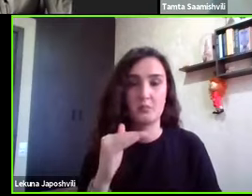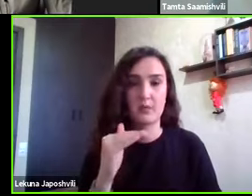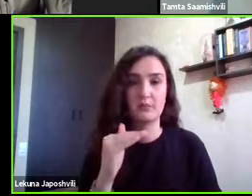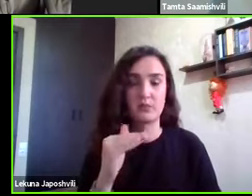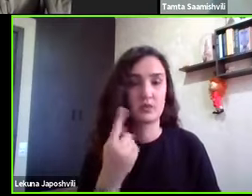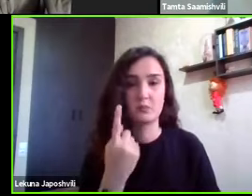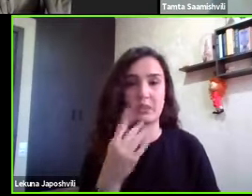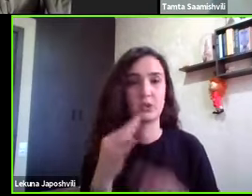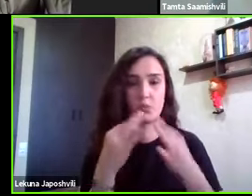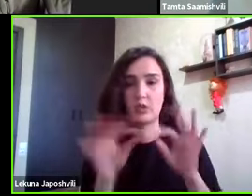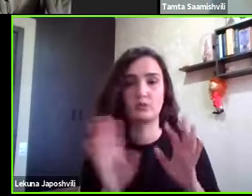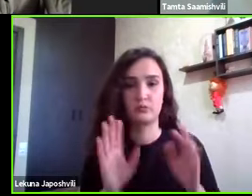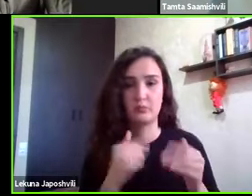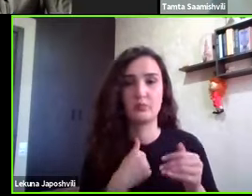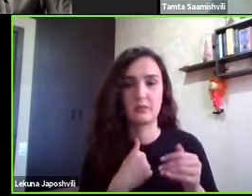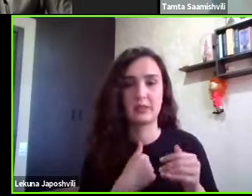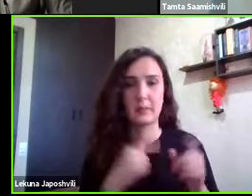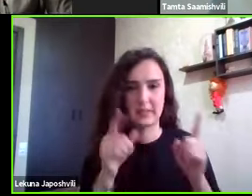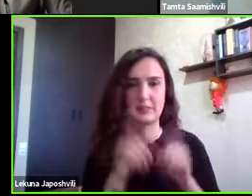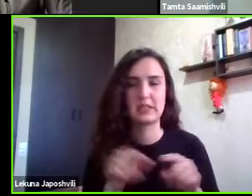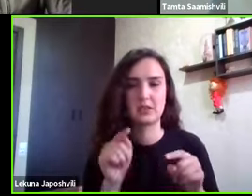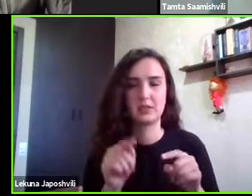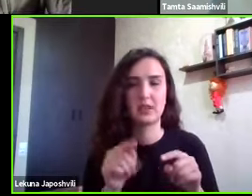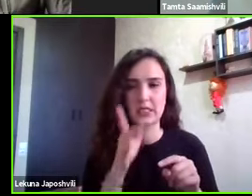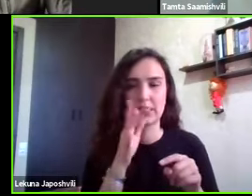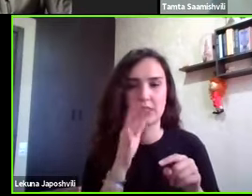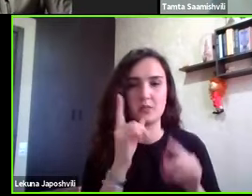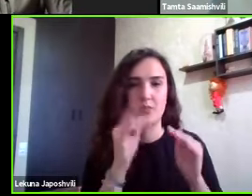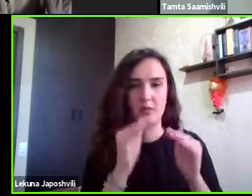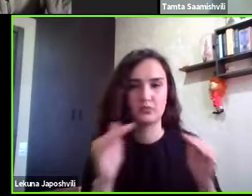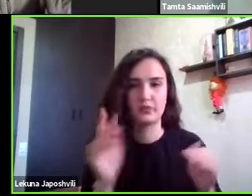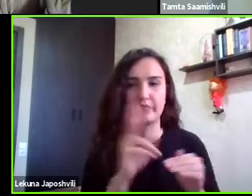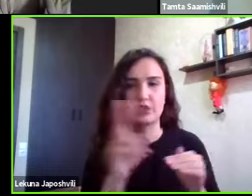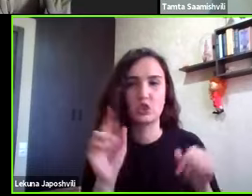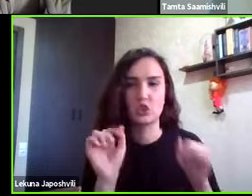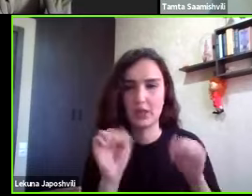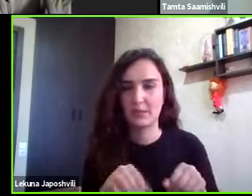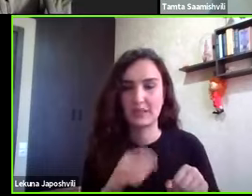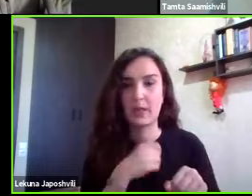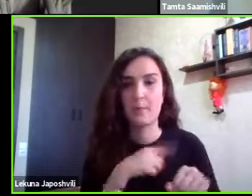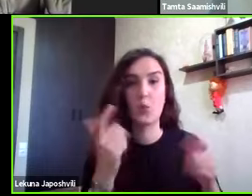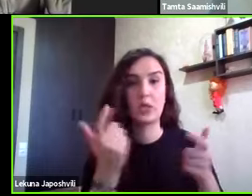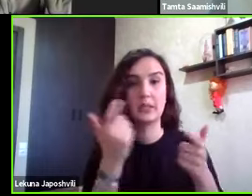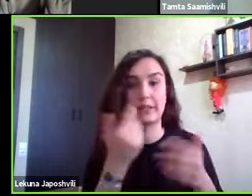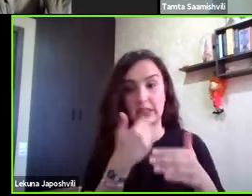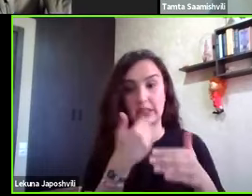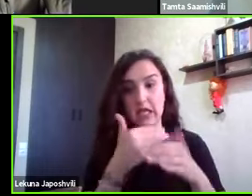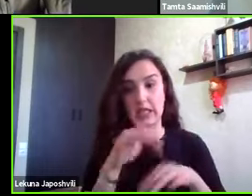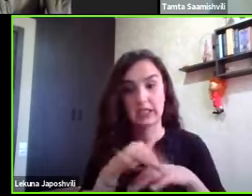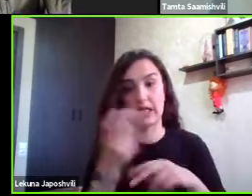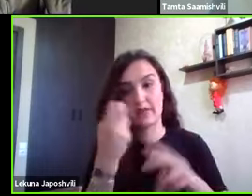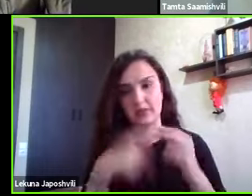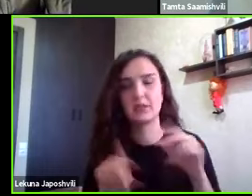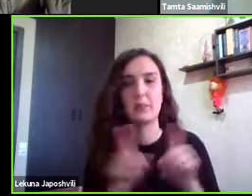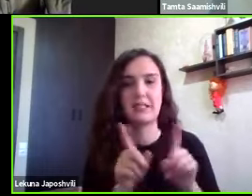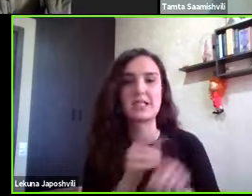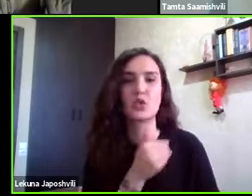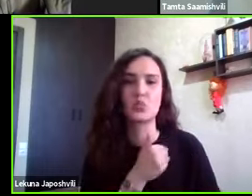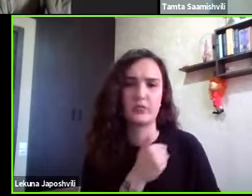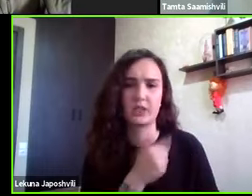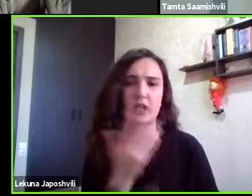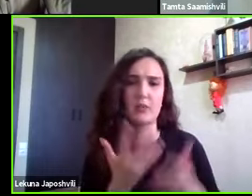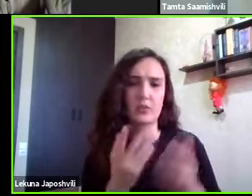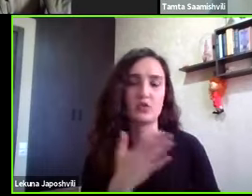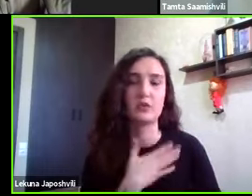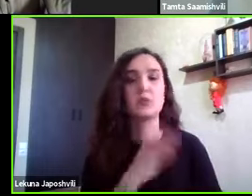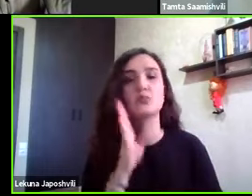არ უშვებ ჩვენ, მაგრამ ისეთ ასაკის ბავშვი, რომელიც შეიძლება დამოუკიდებლად გავიდეს, მაინც ასურველი ალბათ, რომ ჩვენ